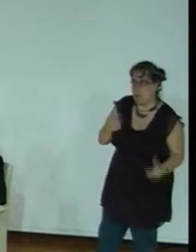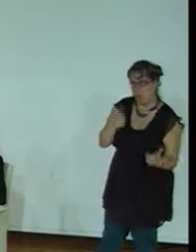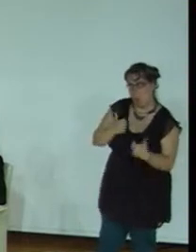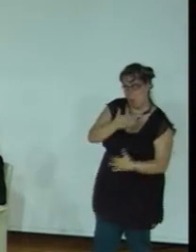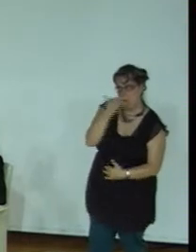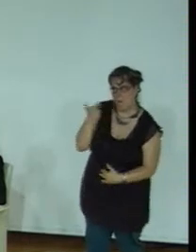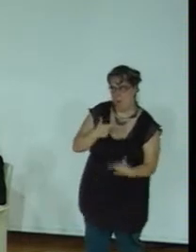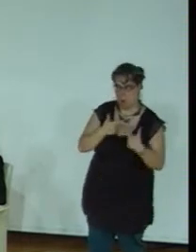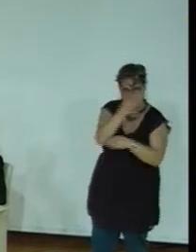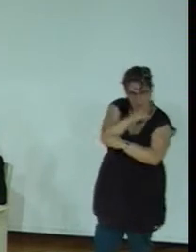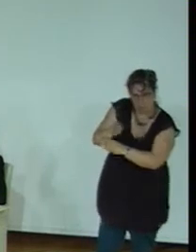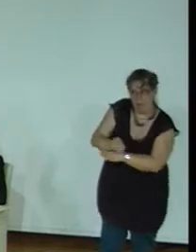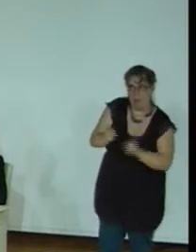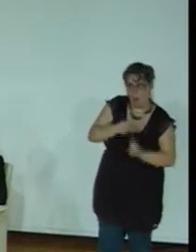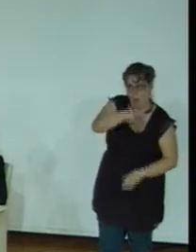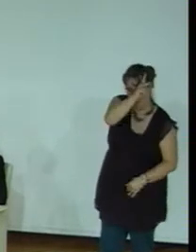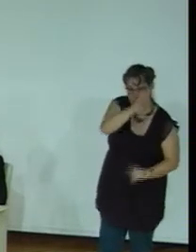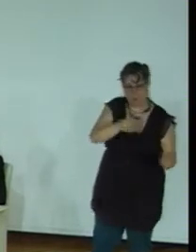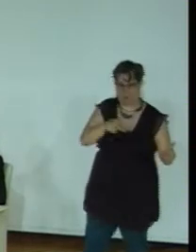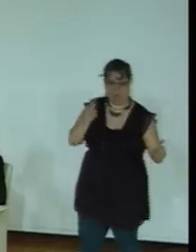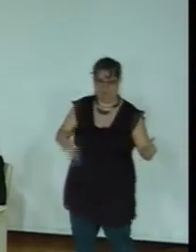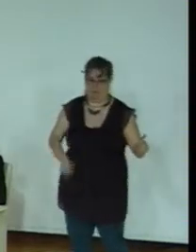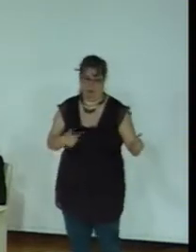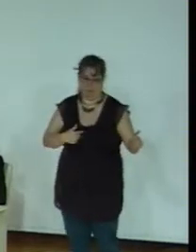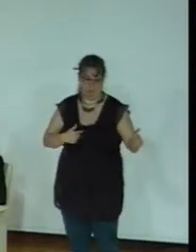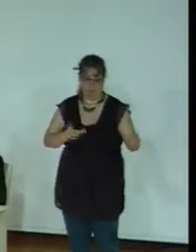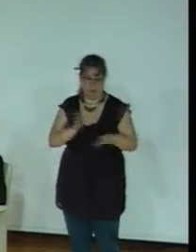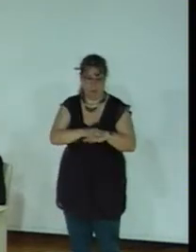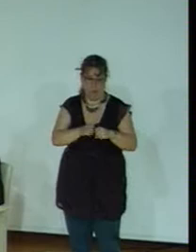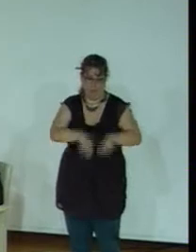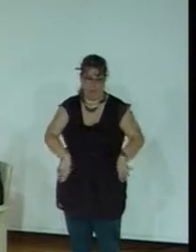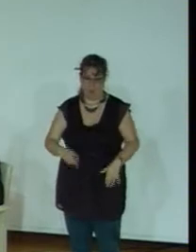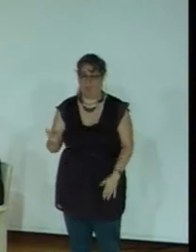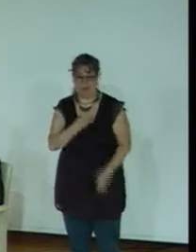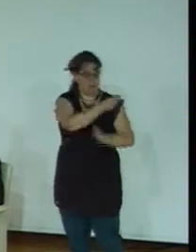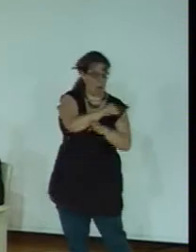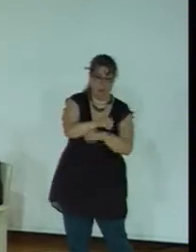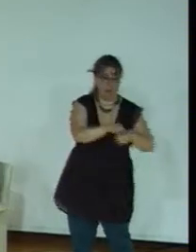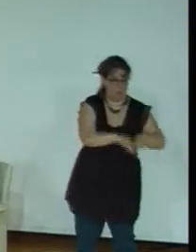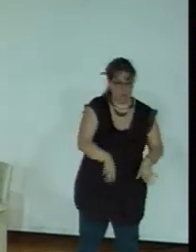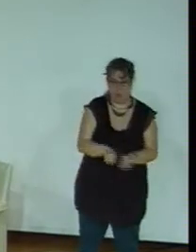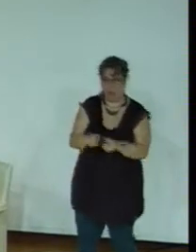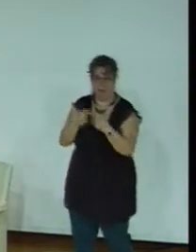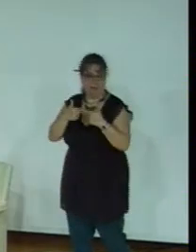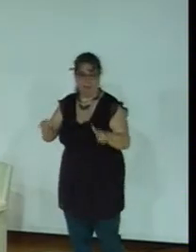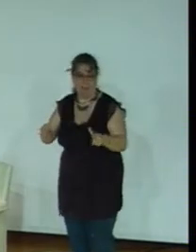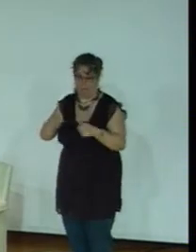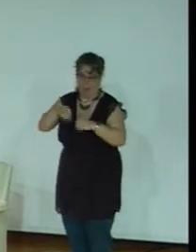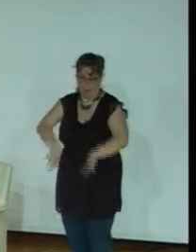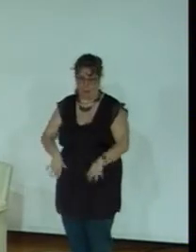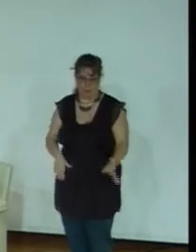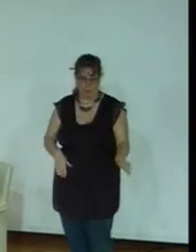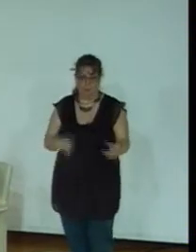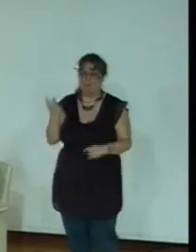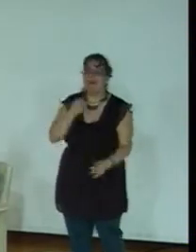Benjamin Franklin, 1755. J'ai vérifié. Ils finissent généralement par perdre les deux. Il faudrait que tu parles dans le micro pour que ça soit enregistré, cette année. Pas l'habitude des